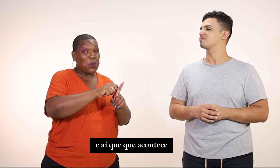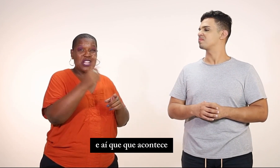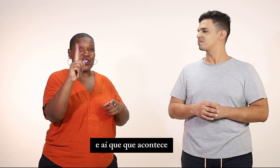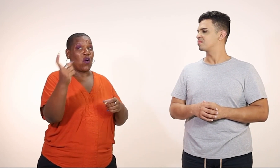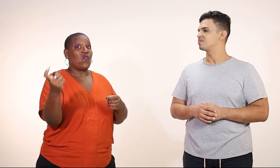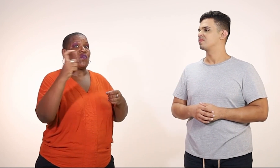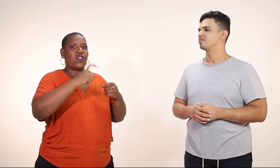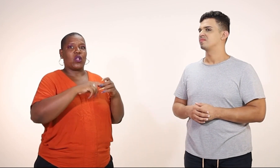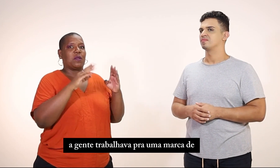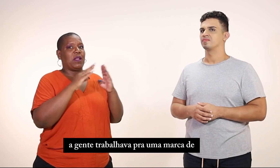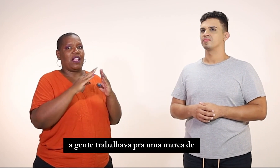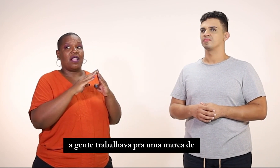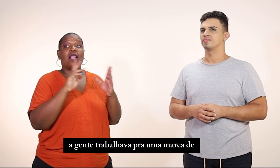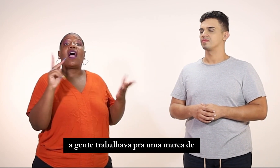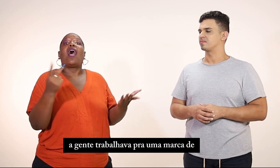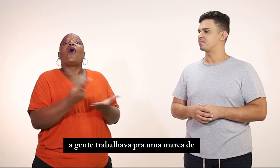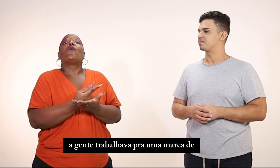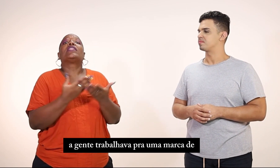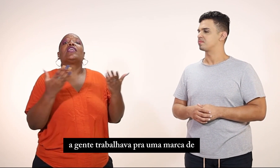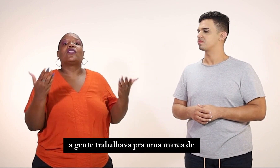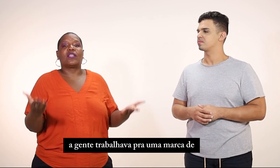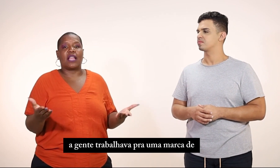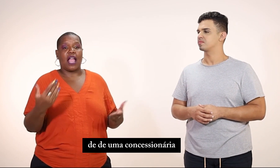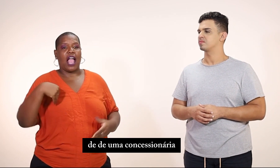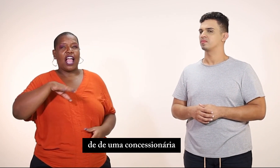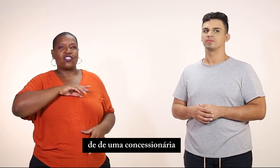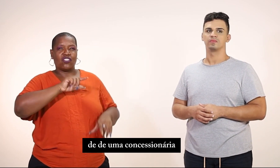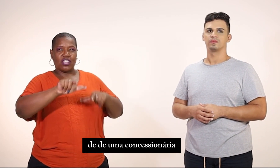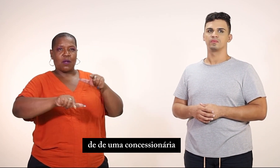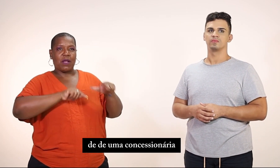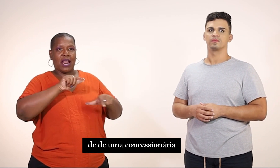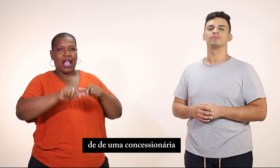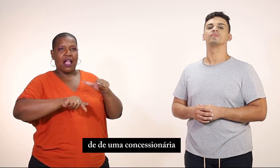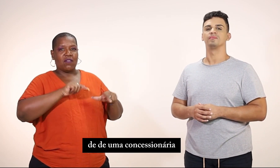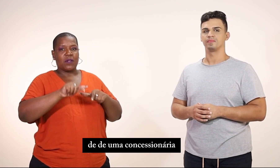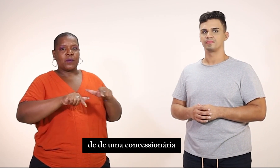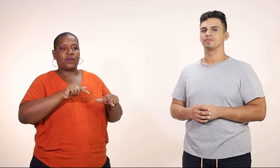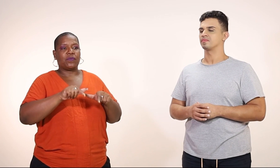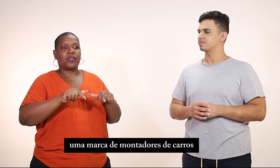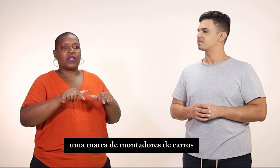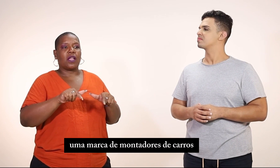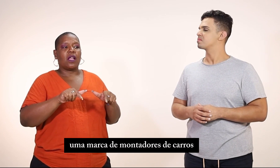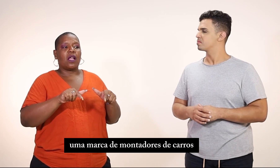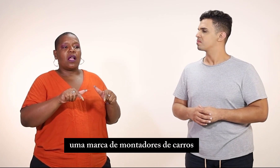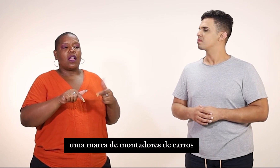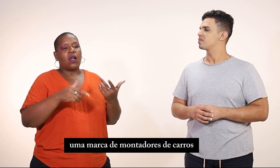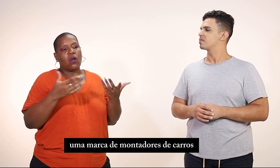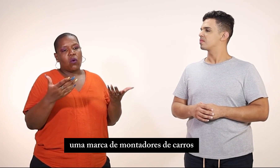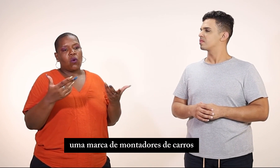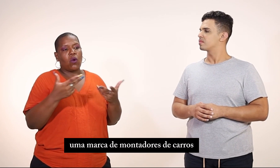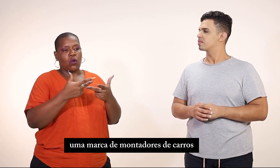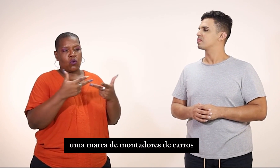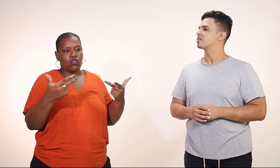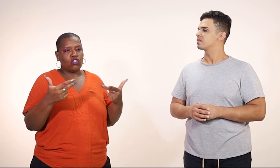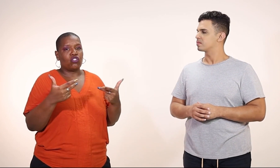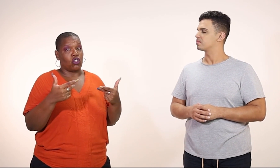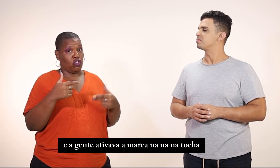acontece? A gente trabalhava para uma marca uma concessionária, uma marca de montadora de carros, e a